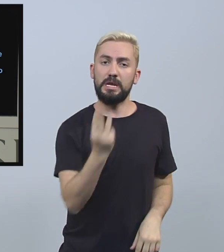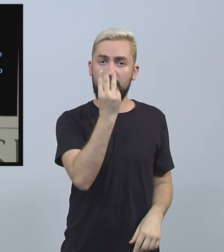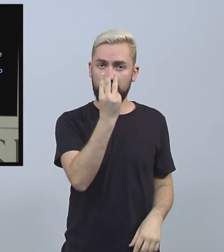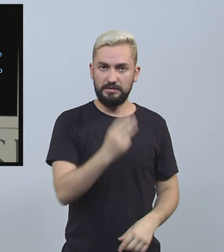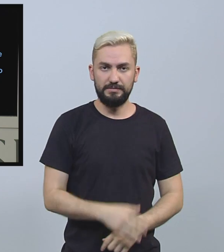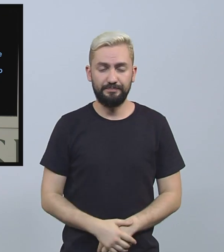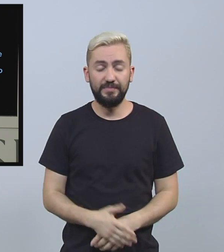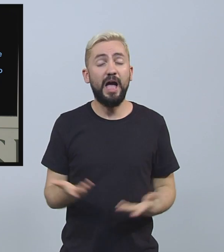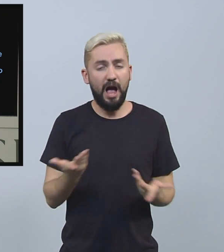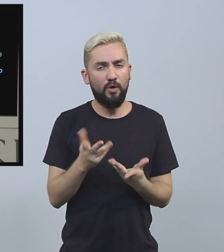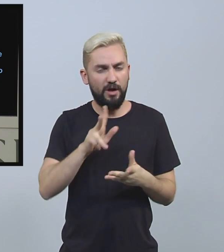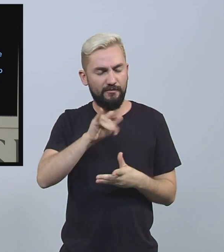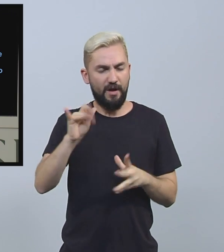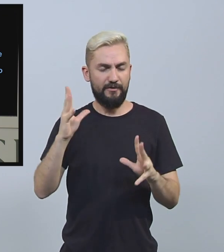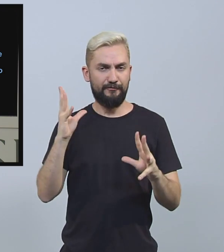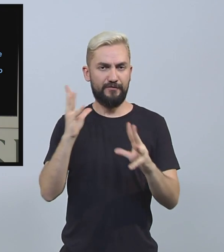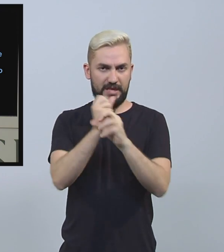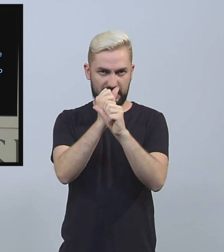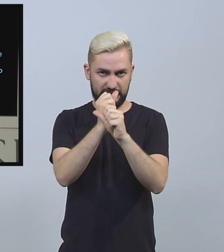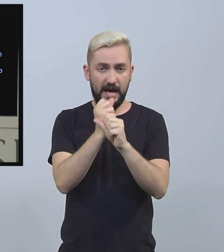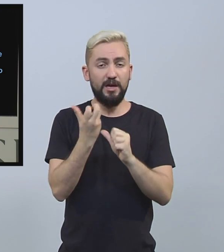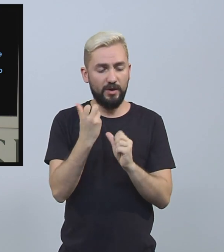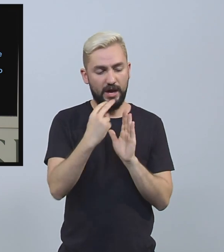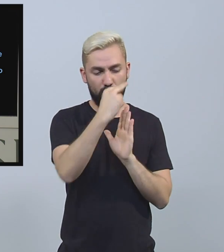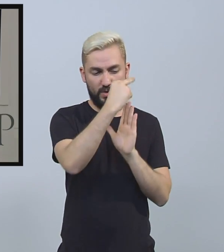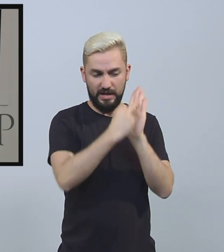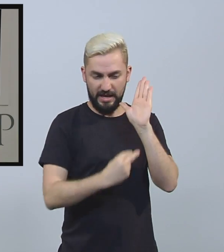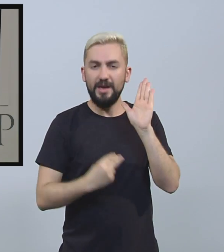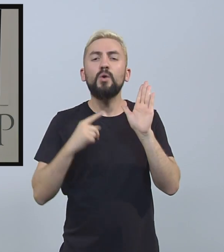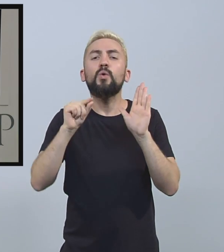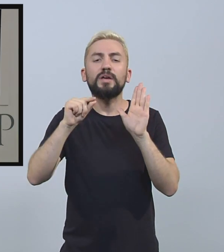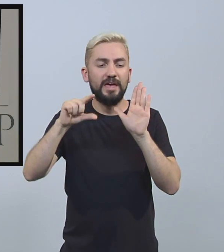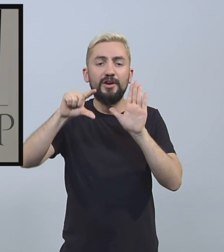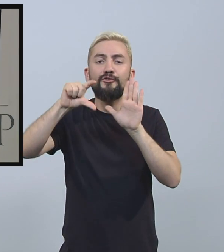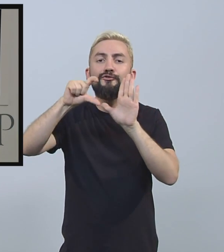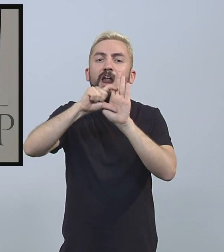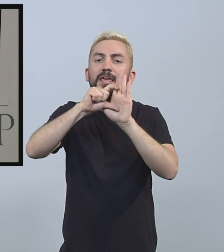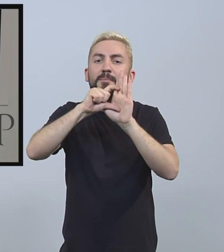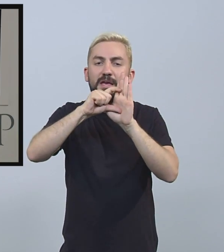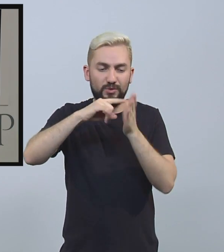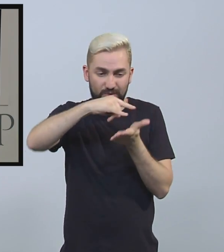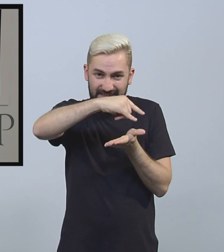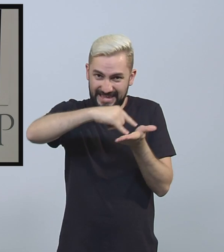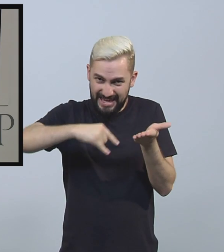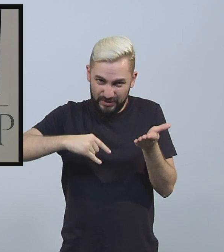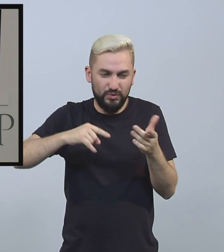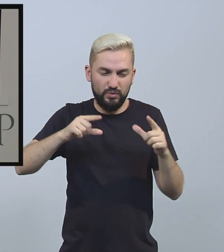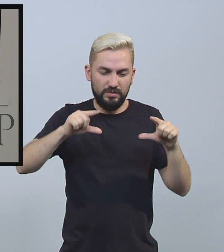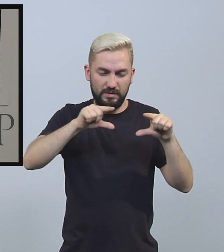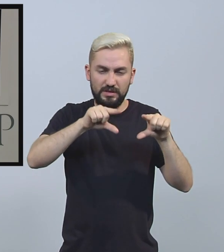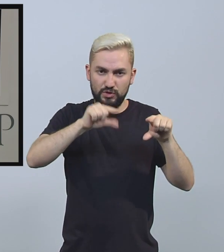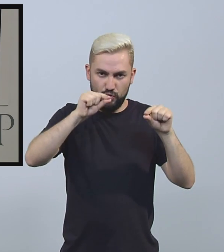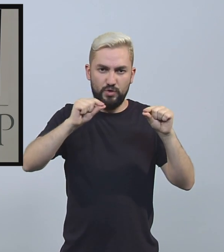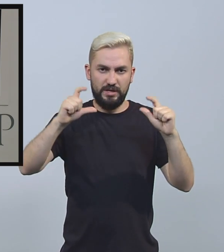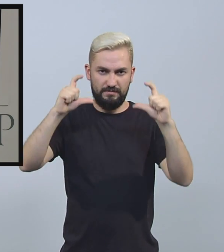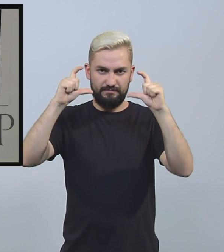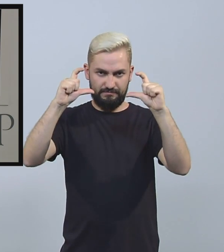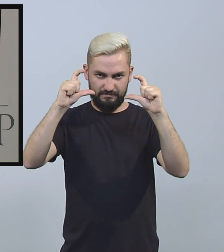Para finalizar, vou ler um fragmento do texto das professoras